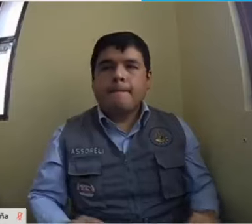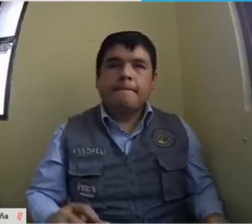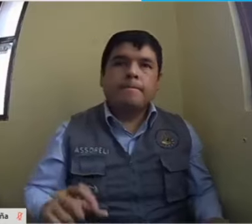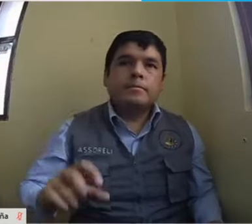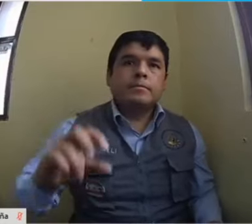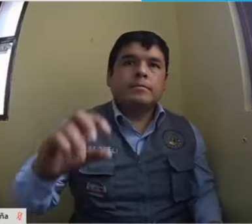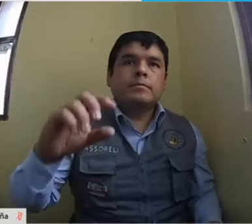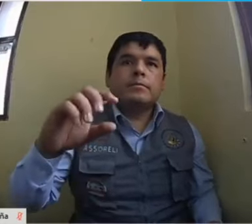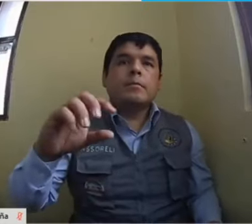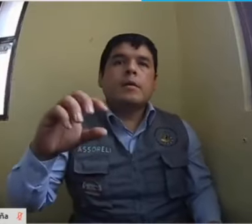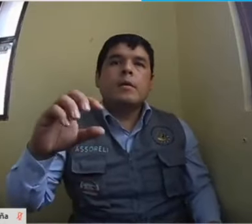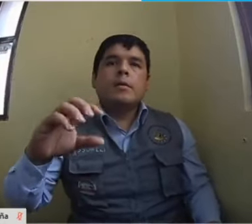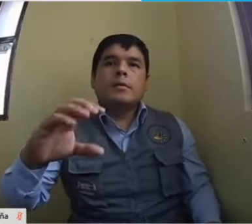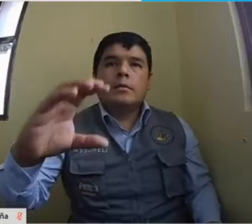Si nos referimos a un hombre, con